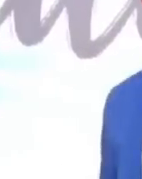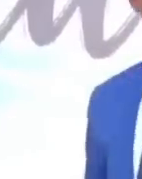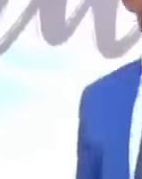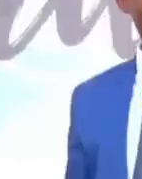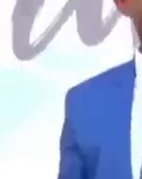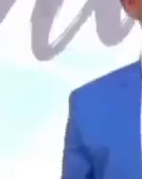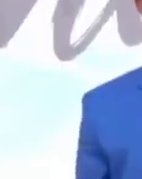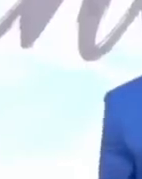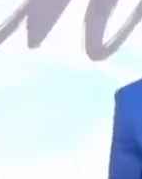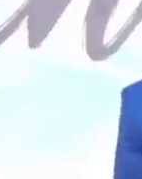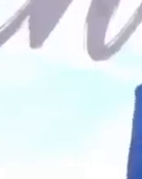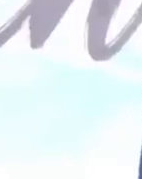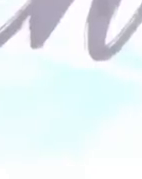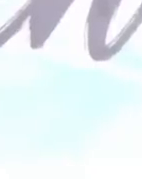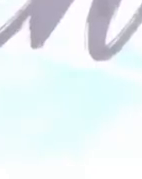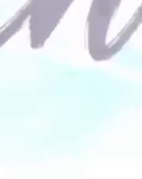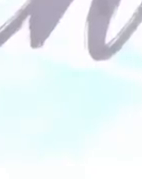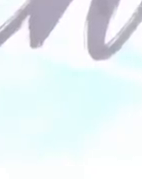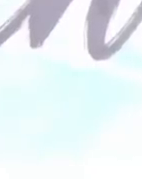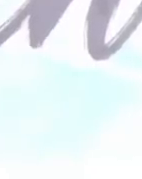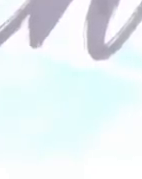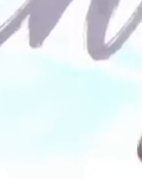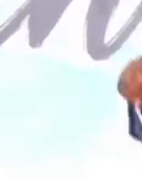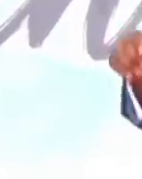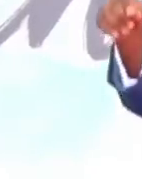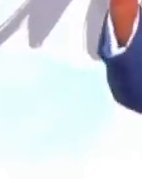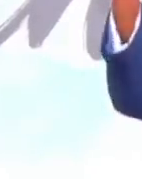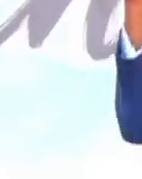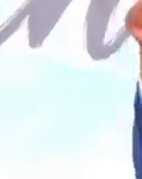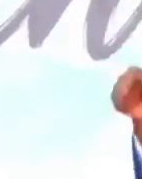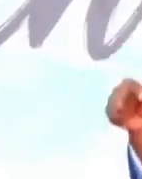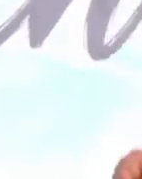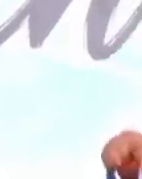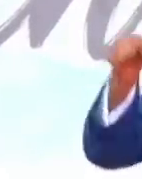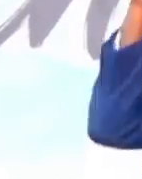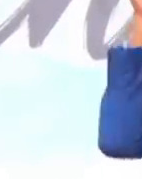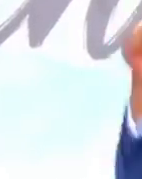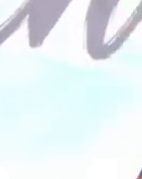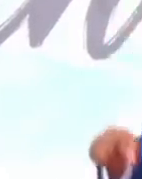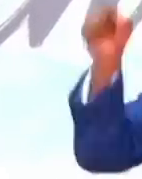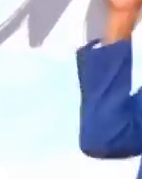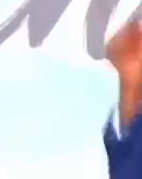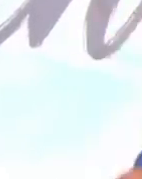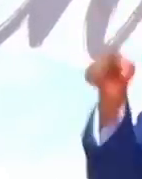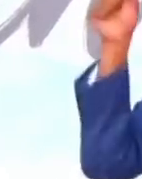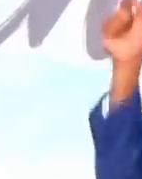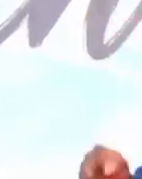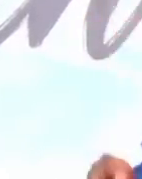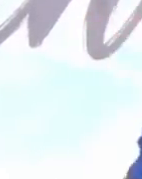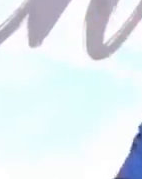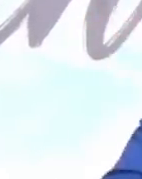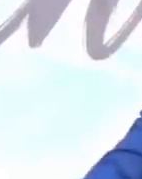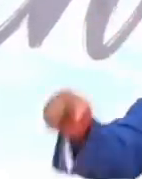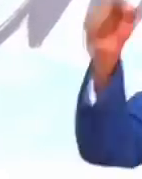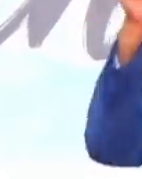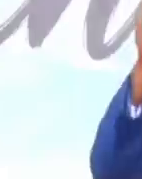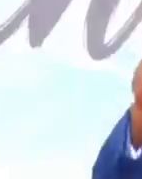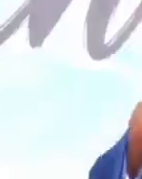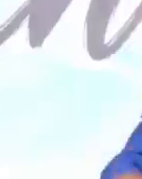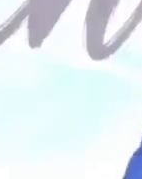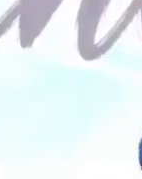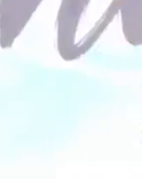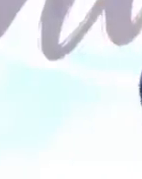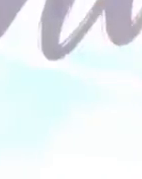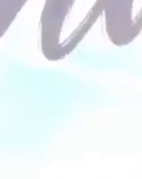wewe. Hata kidogo. Kijana mwenye hekima, kila senti anayoitumia, anajiuliza